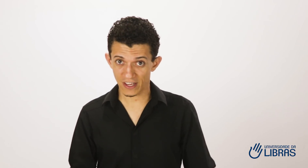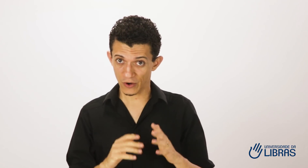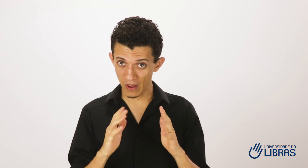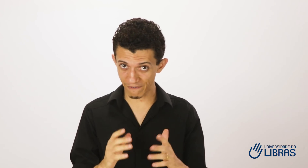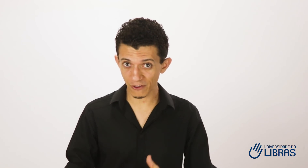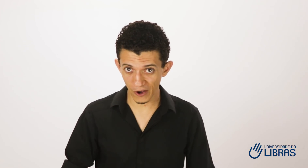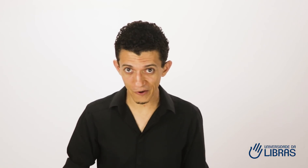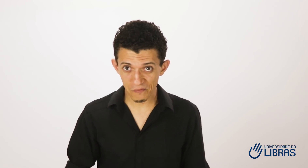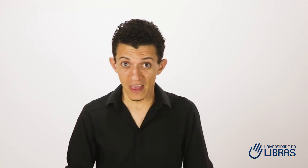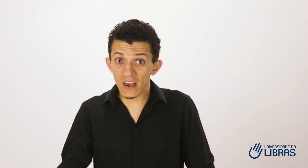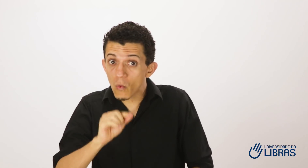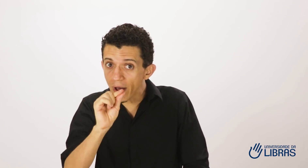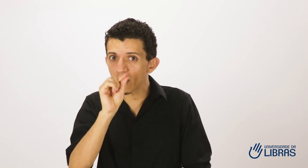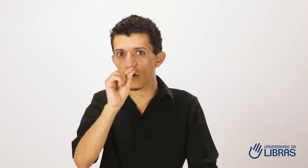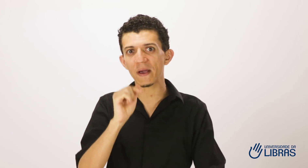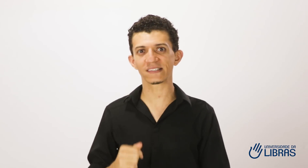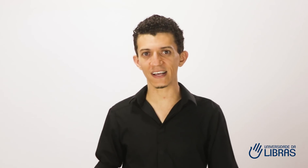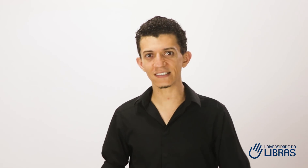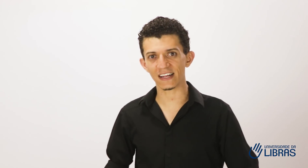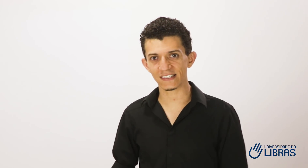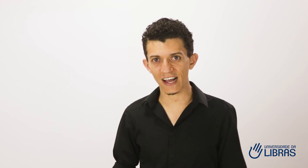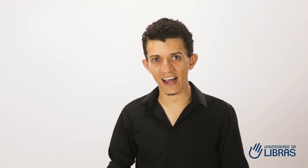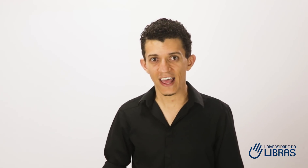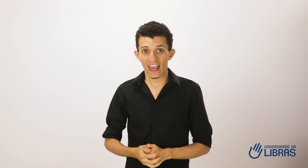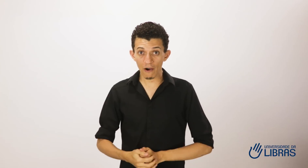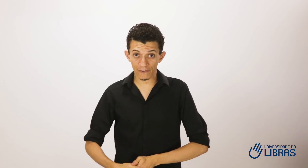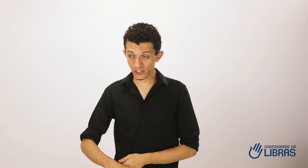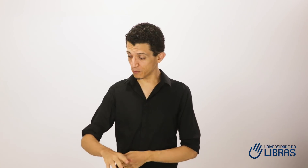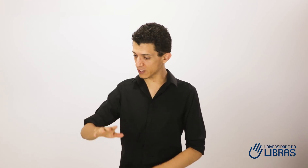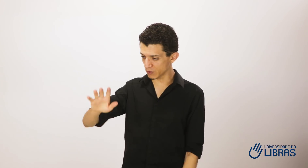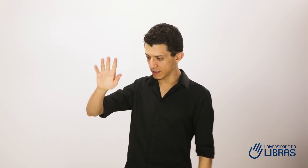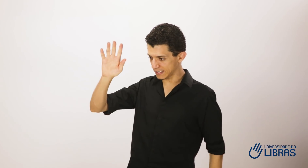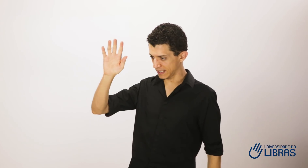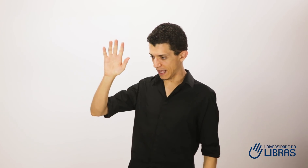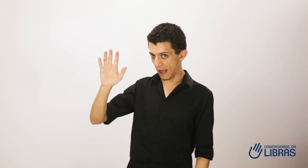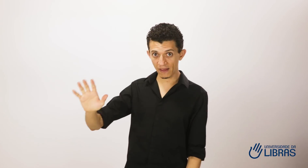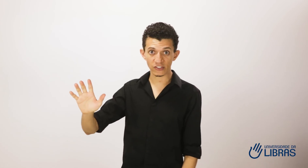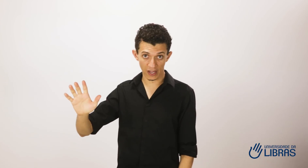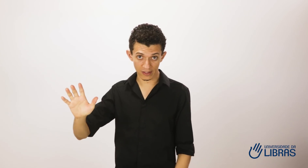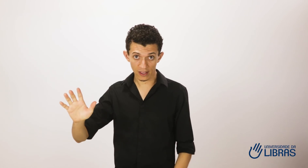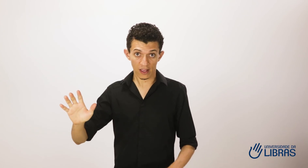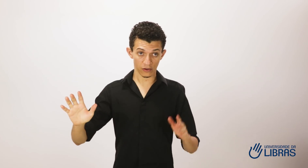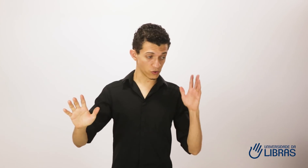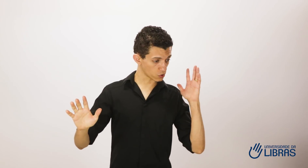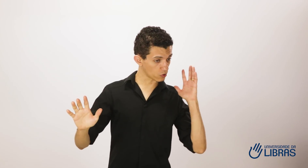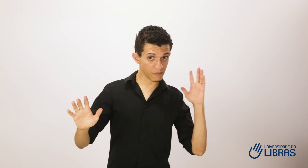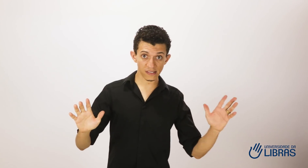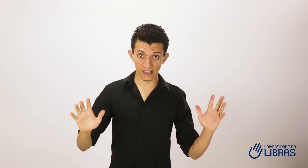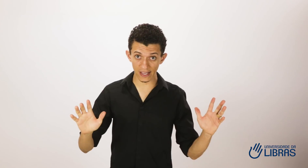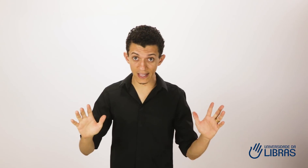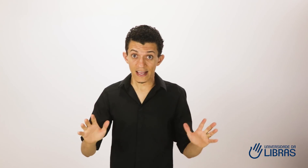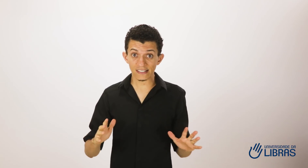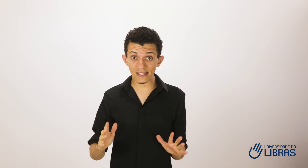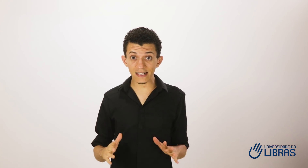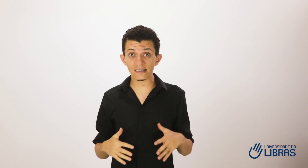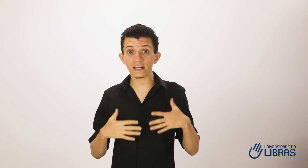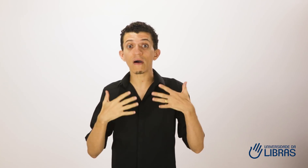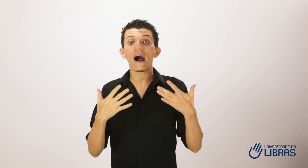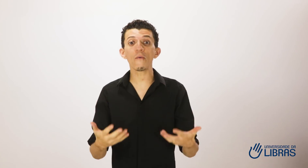no refeitório. E quando eu comecei a sinalizar, eu vi que tinha uma surda assim, à minha direita, e um surdo à minha esquerda, sinalizando ao